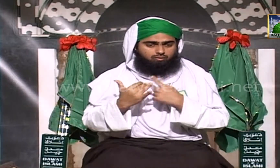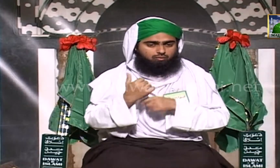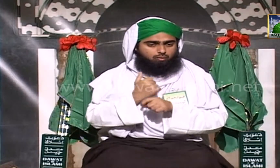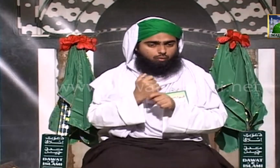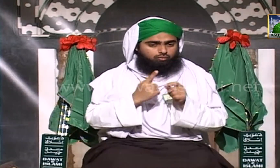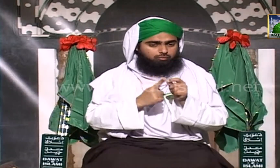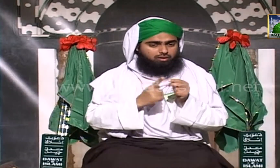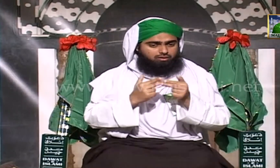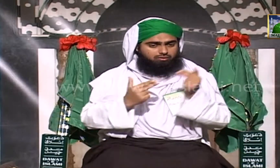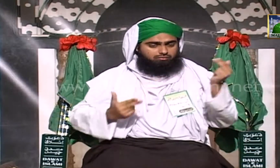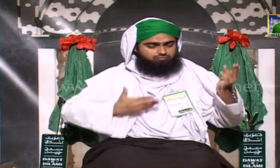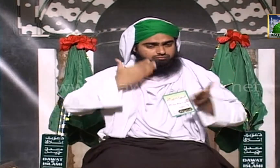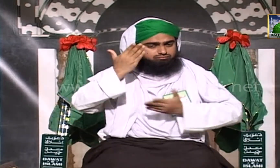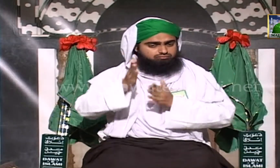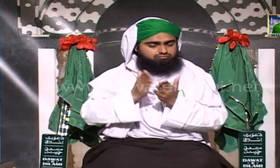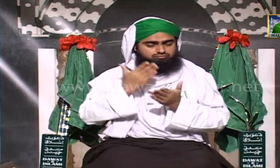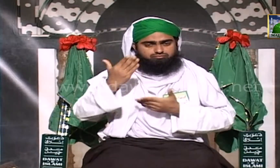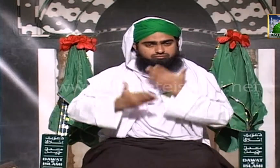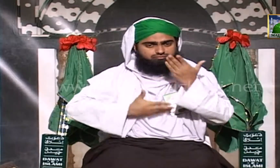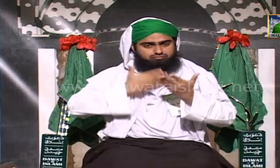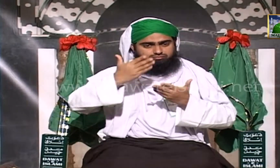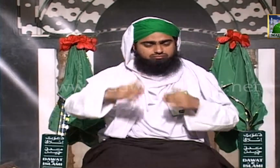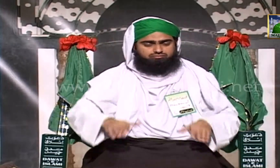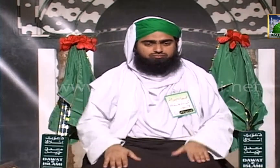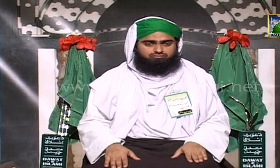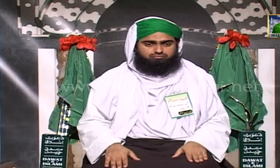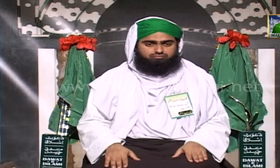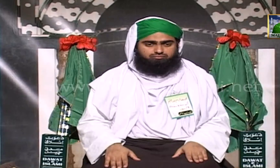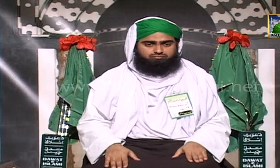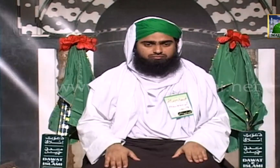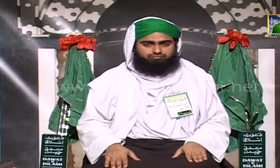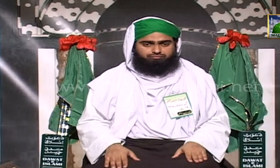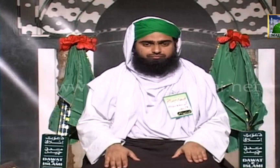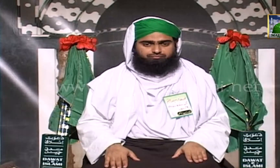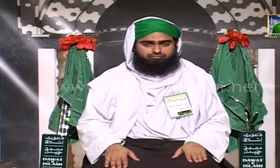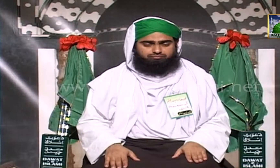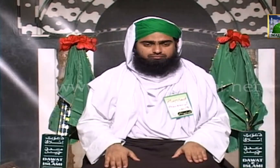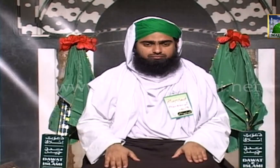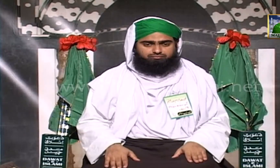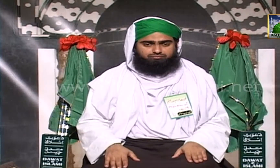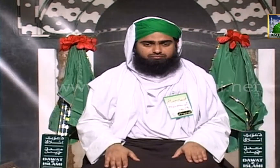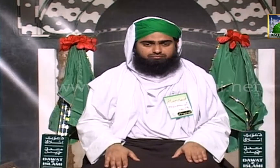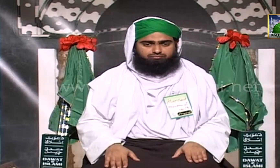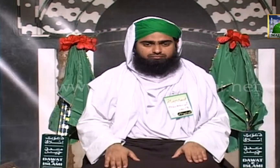ہیں؟ میرے مرشد غوث پاک، نظرت الی بلاد اللہ جمعا